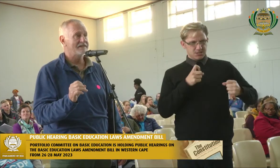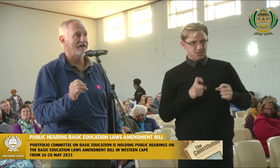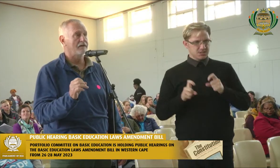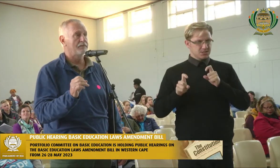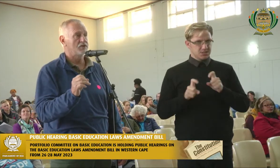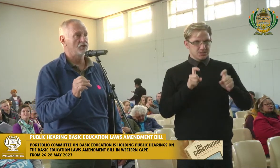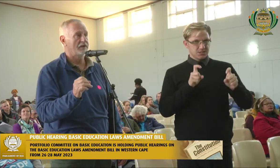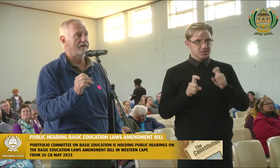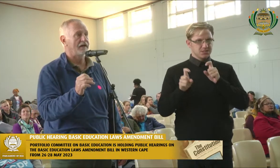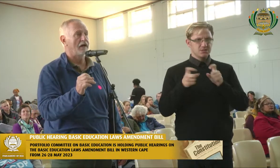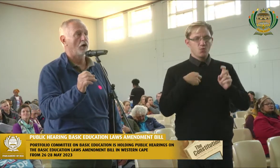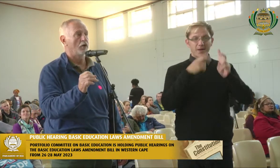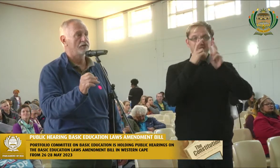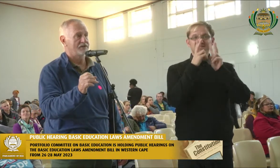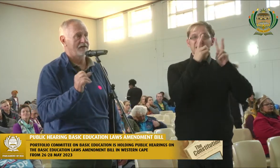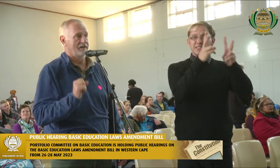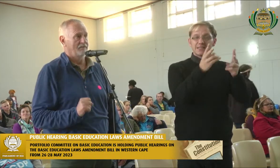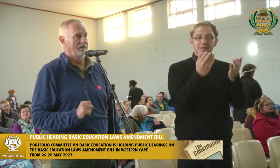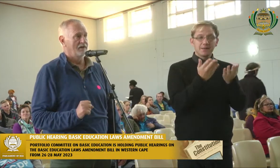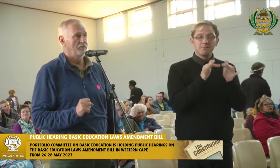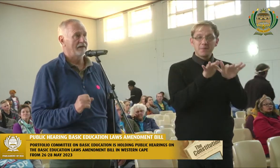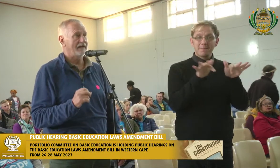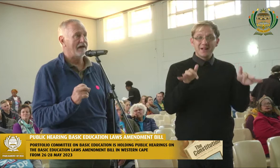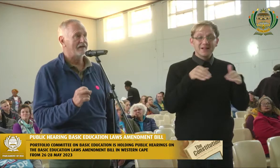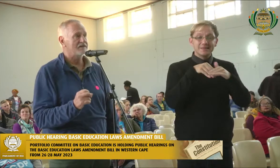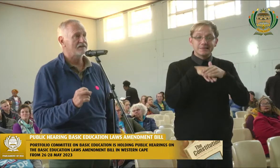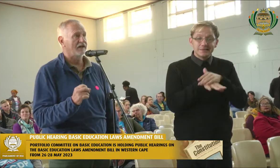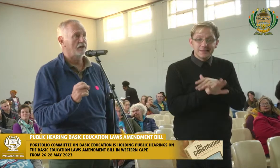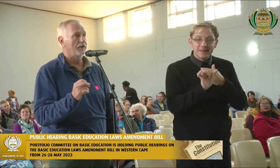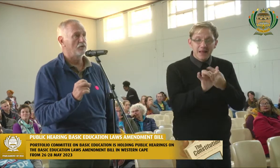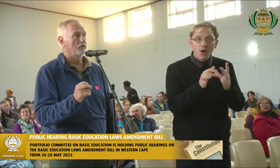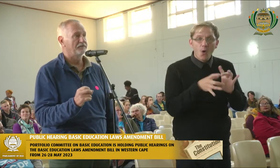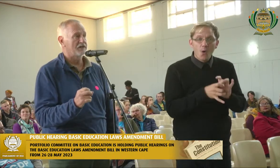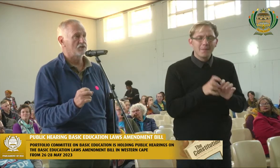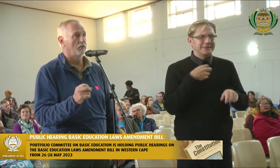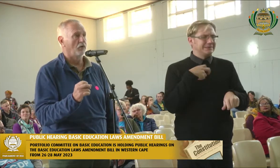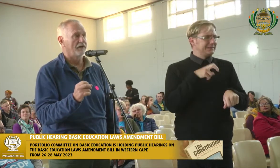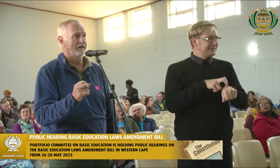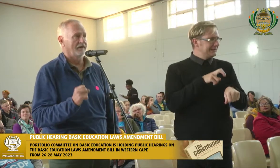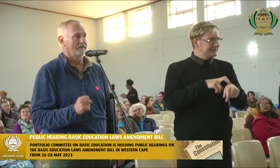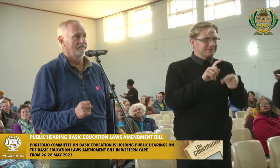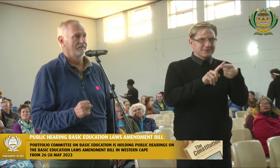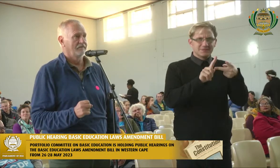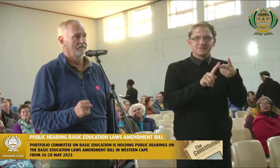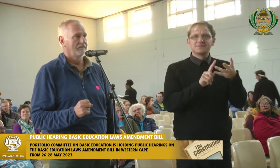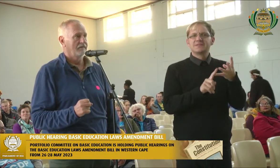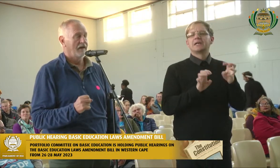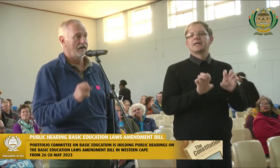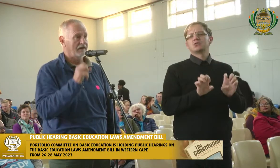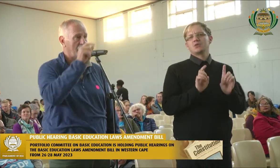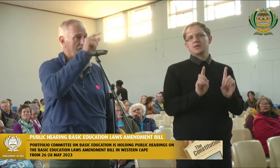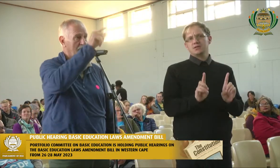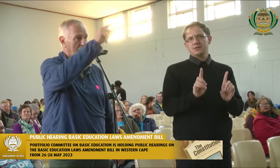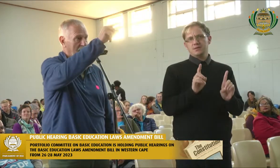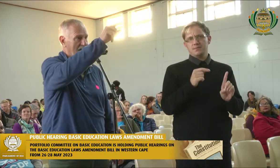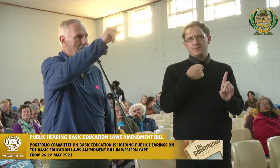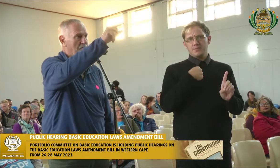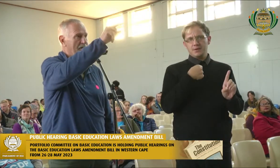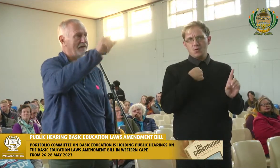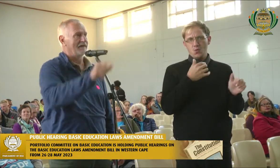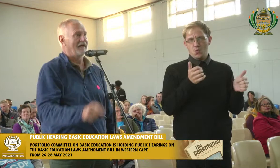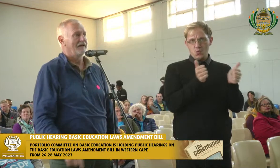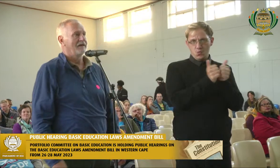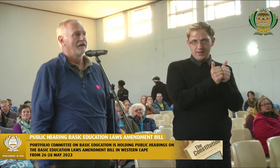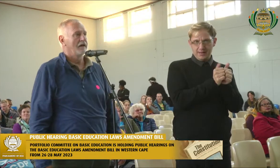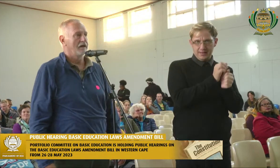het mense gaan besoek in hulle huise met ernstige behoeftes om onderrig. Ek en my